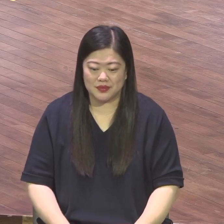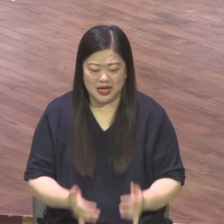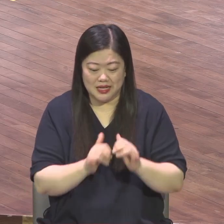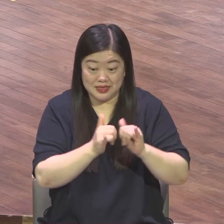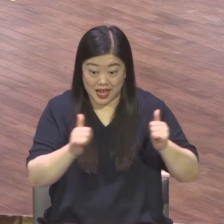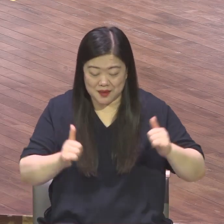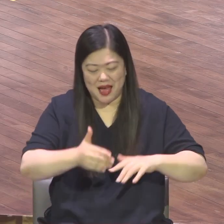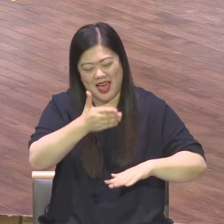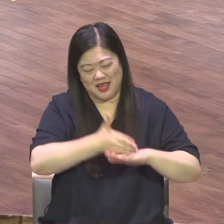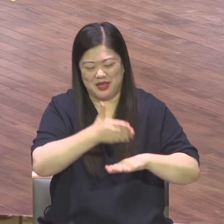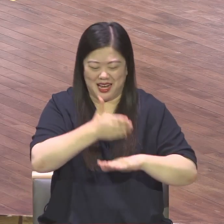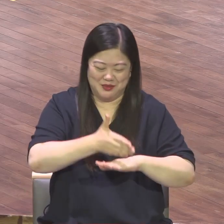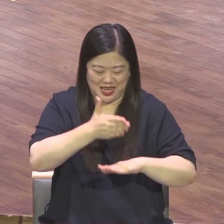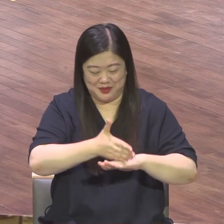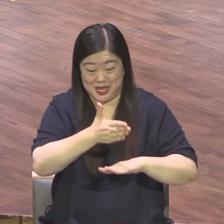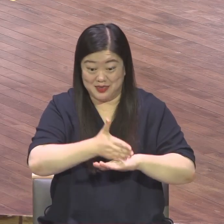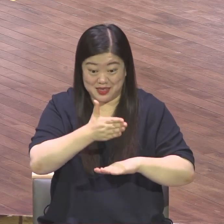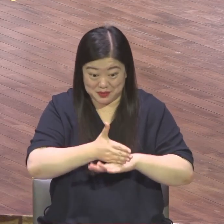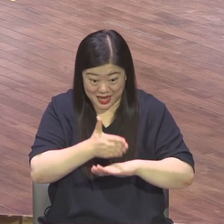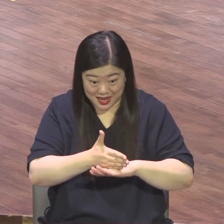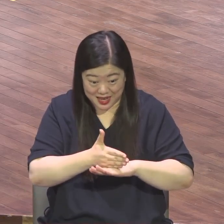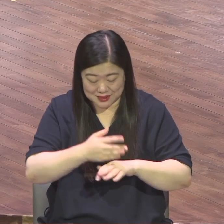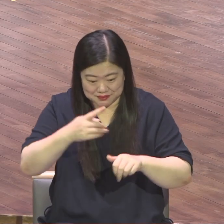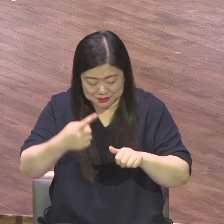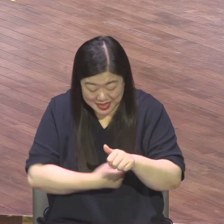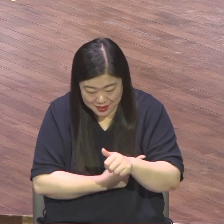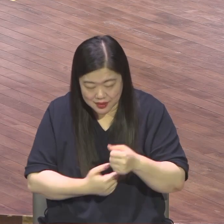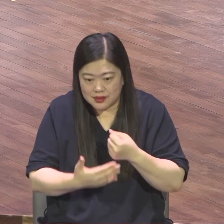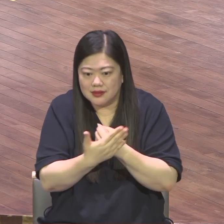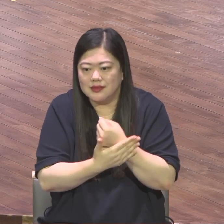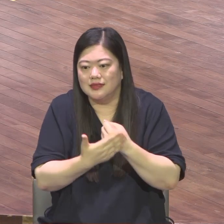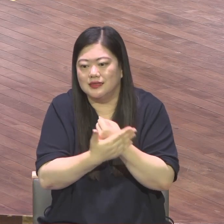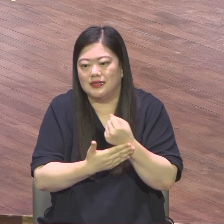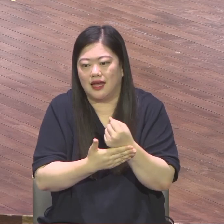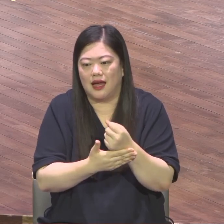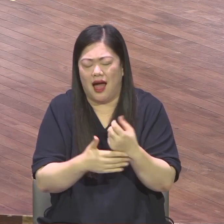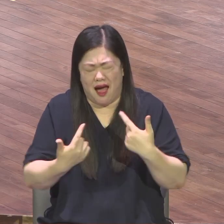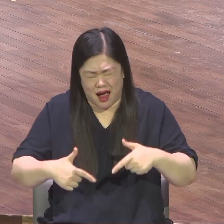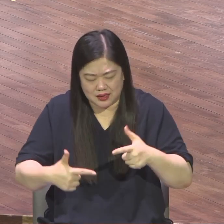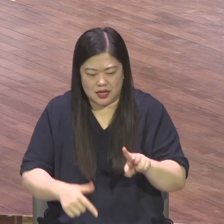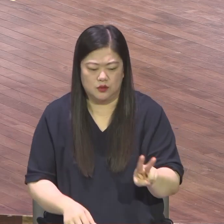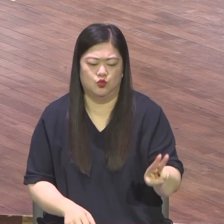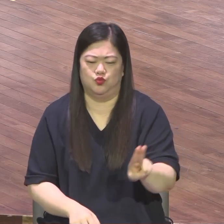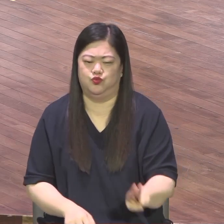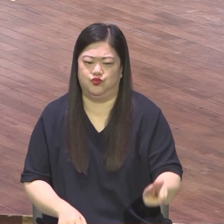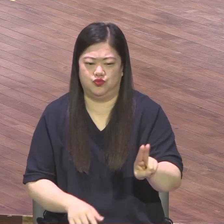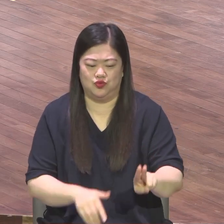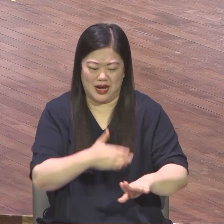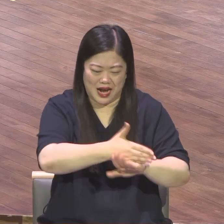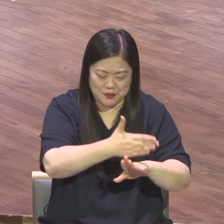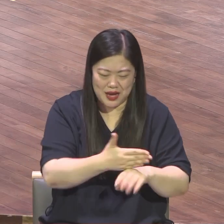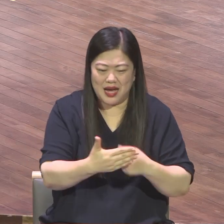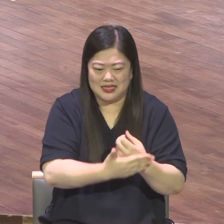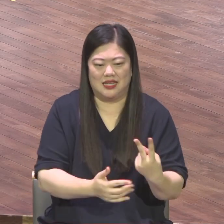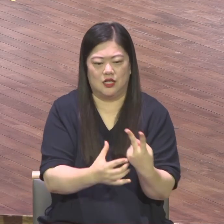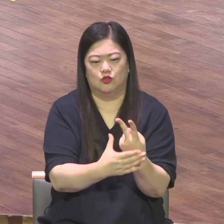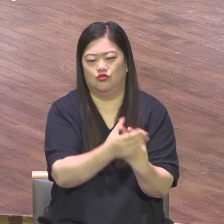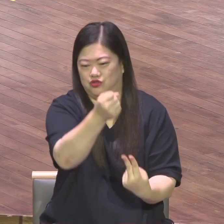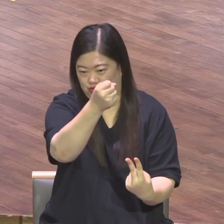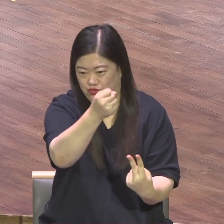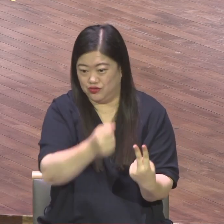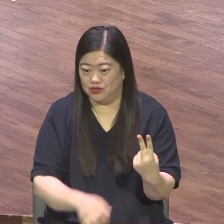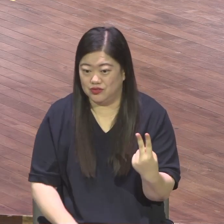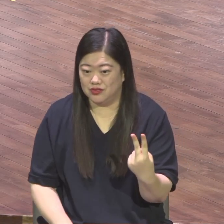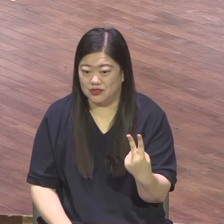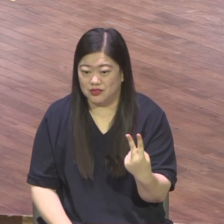사람에게는 언제나 은혜가 따라다닌다 그랬어요. 은혜가 따라다닌다. 그렇습니다.